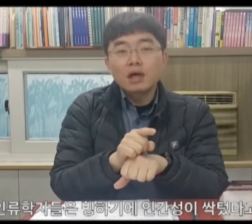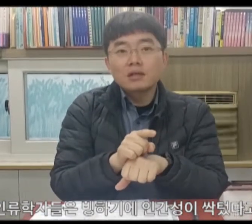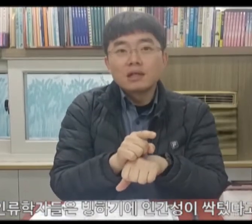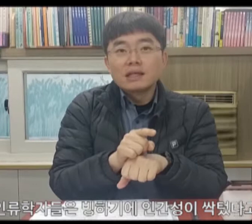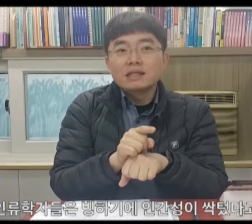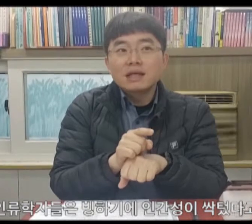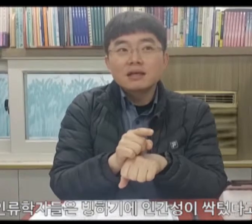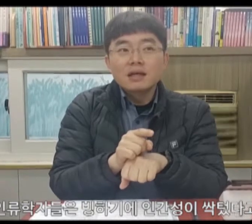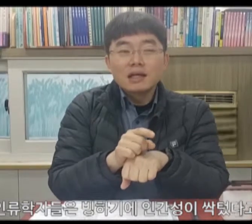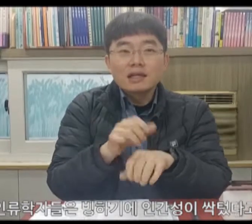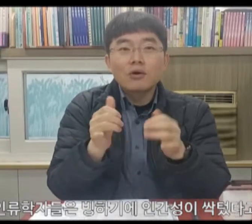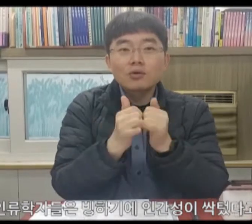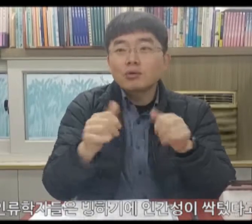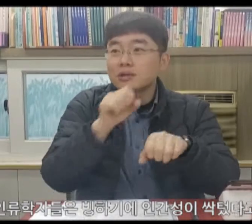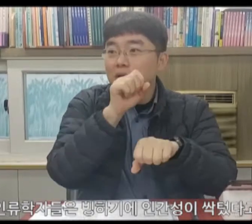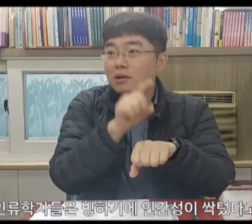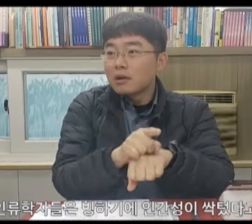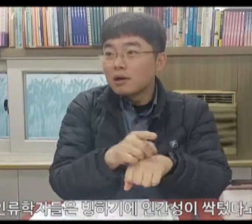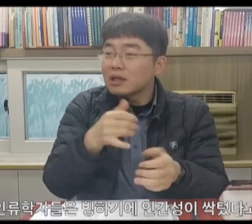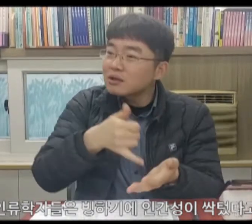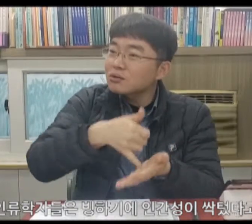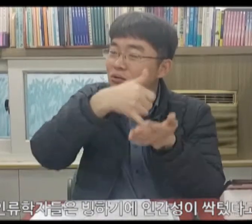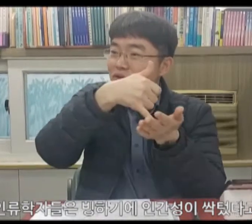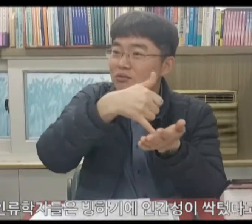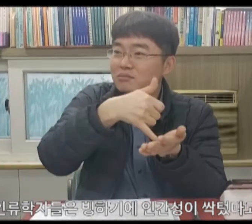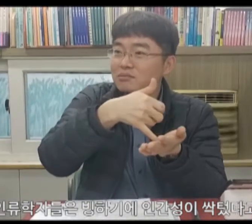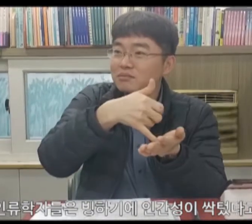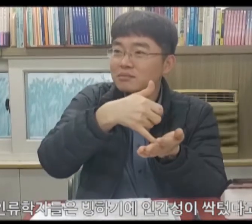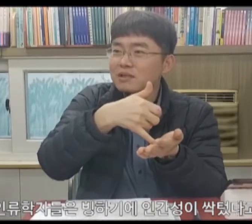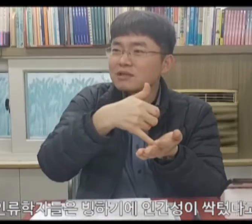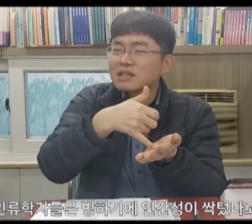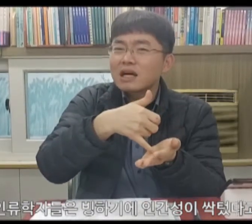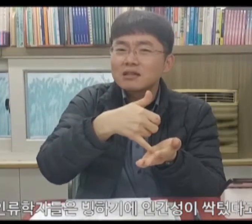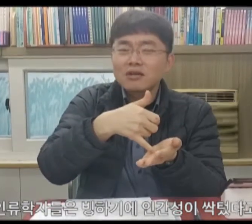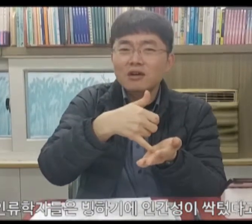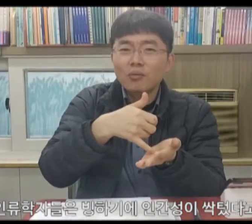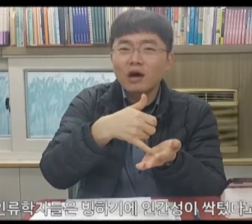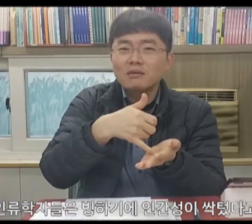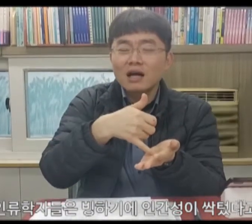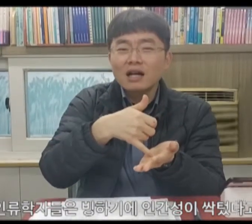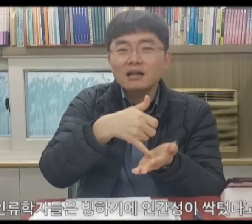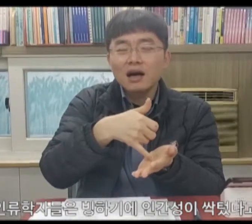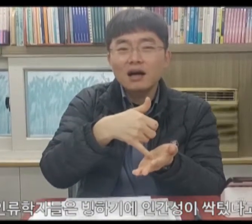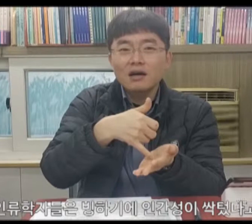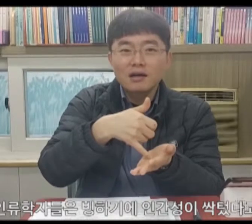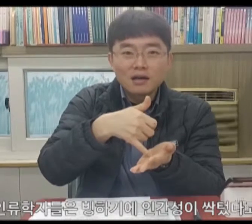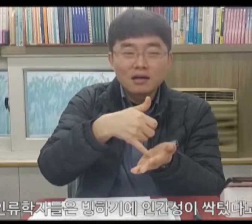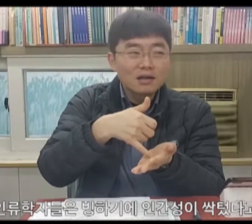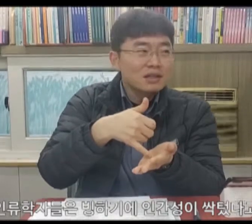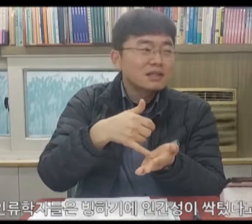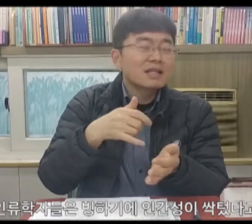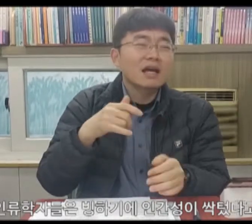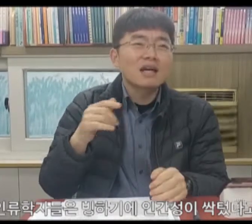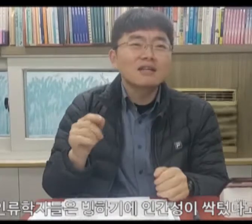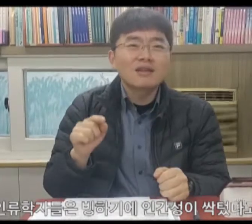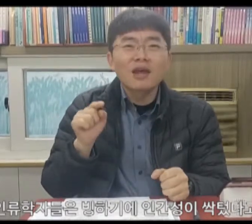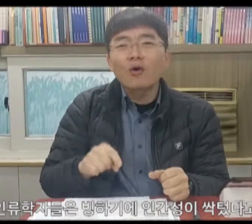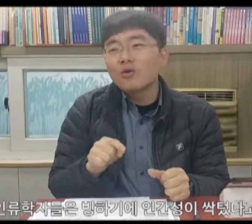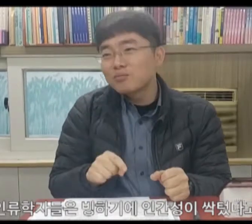보다는 이것도 인격도 조금 그걸 인간성이라는 걸 포함을 다 할까? 제 가장 이게 되게 어려운